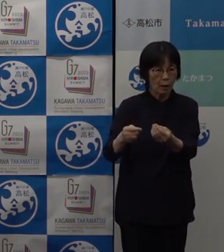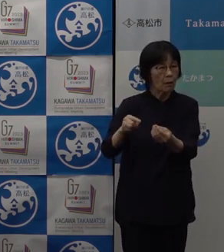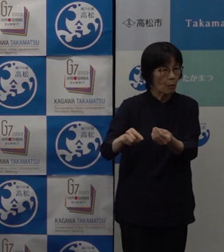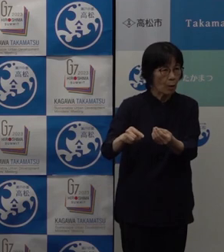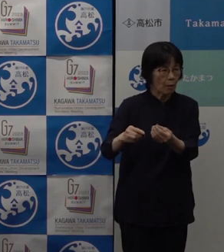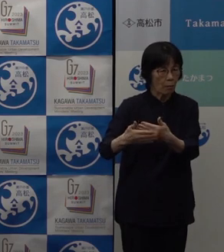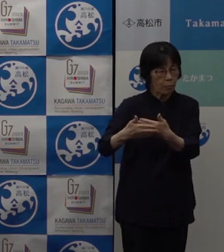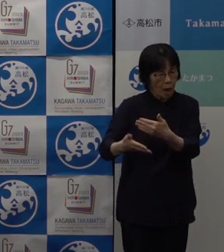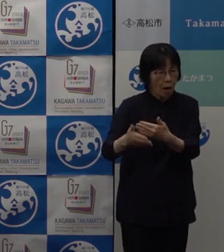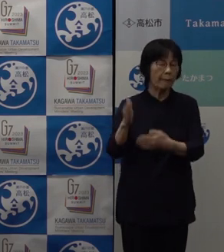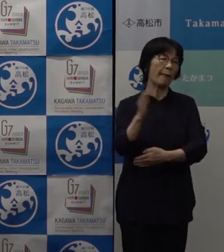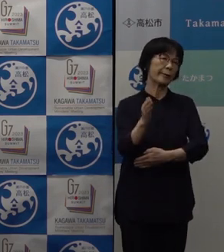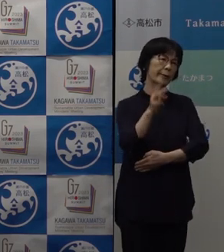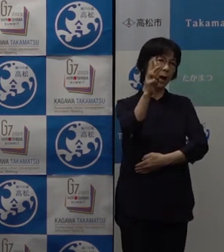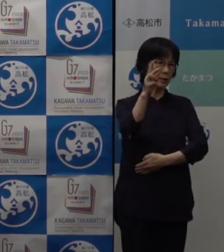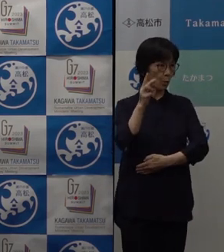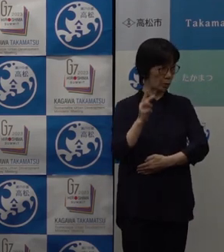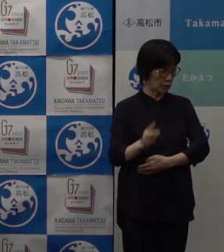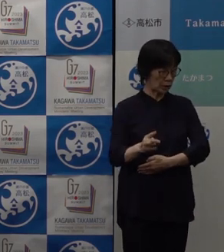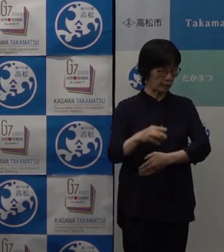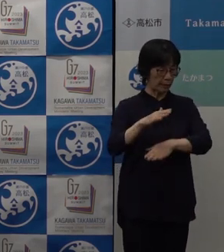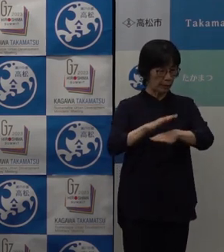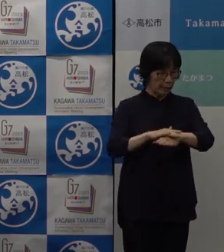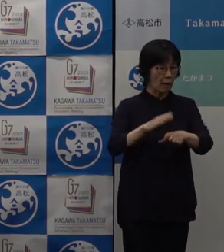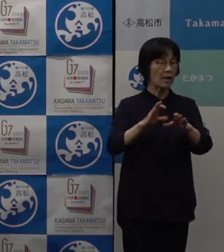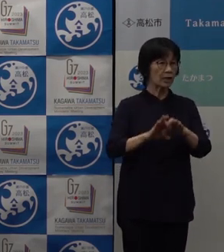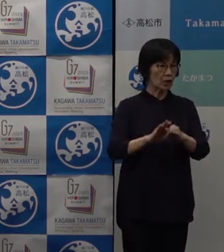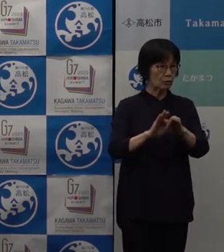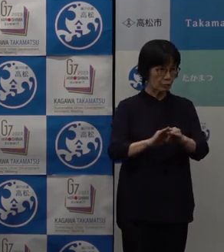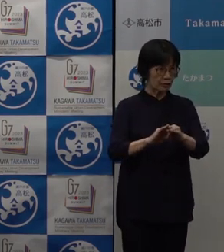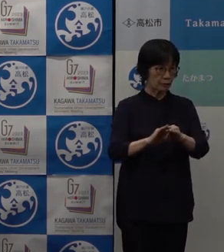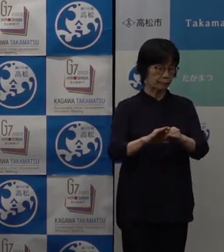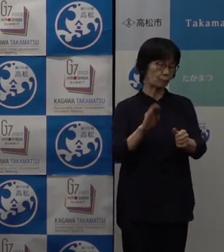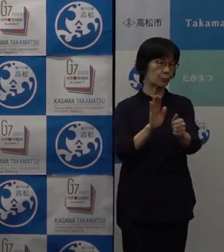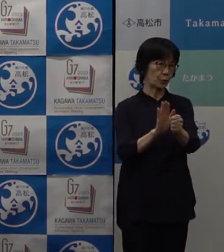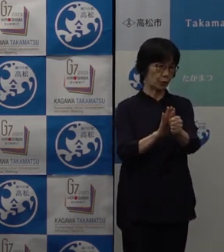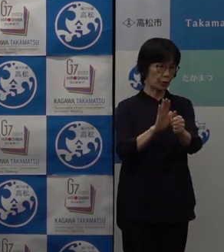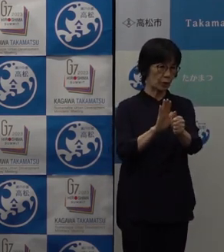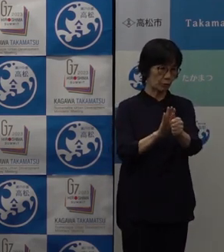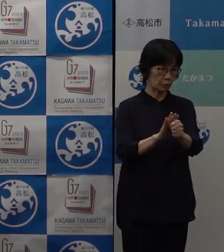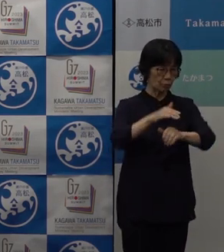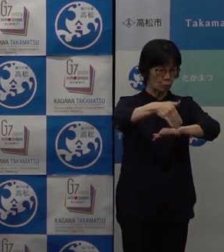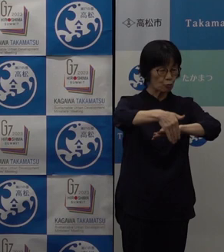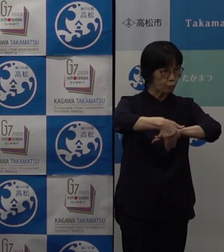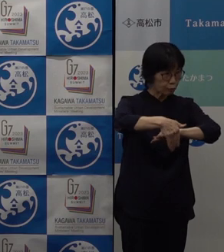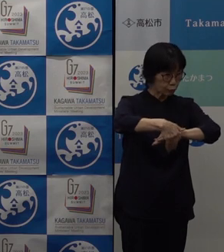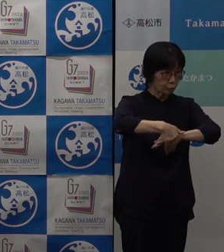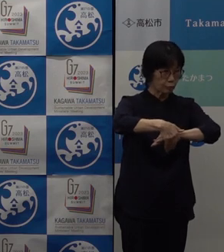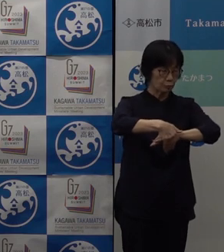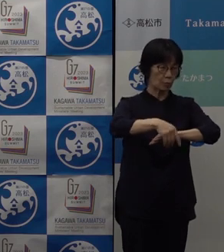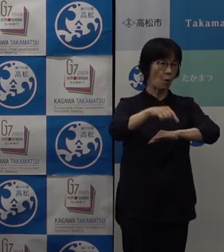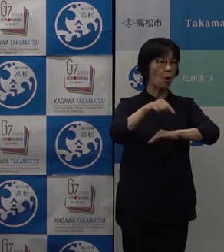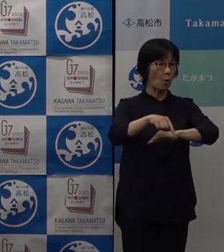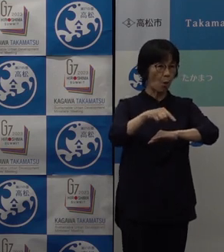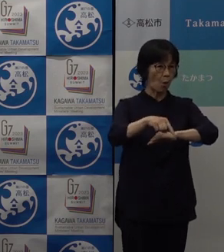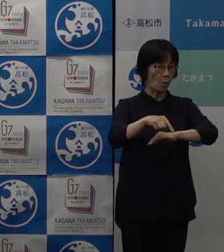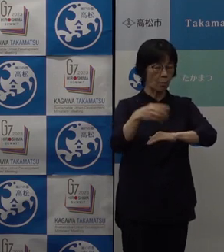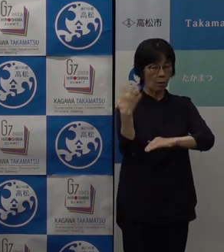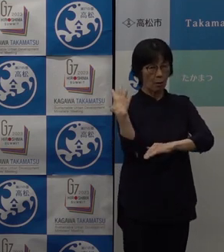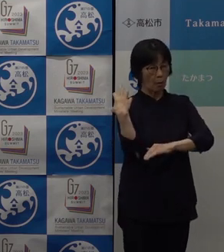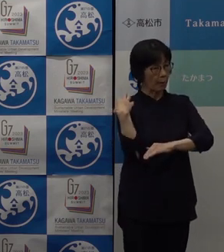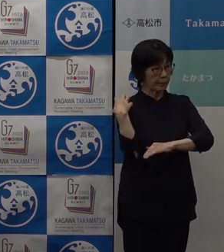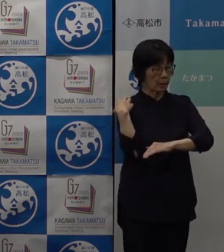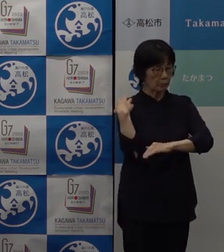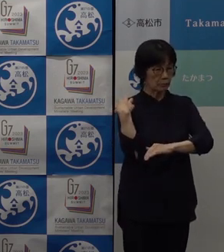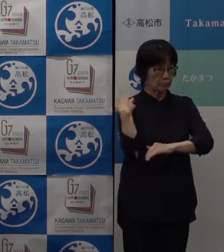改めてマイナポイントの手続き、登録手続きを支援する窓口運営を担う委託業